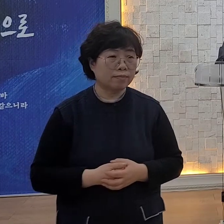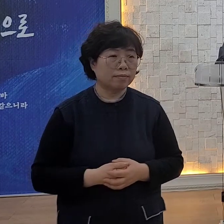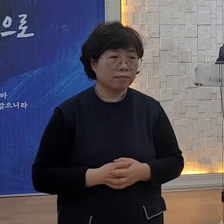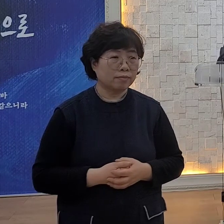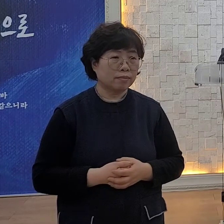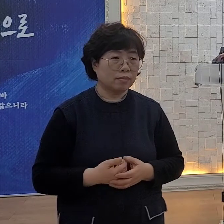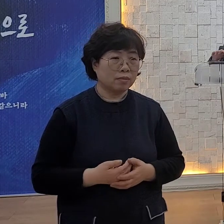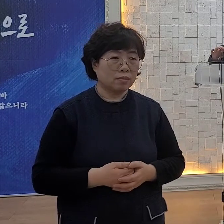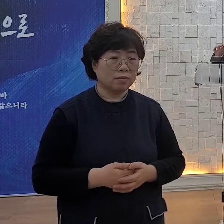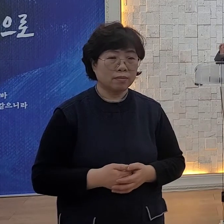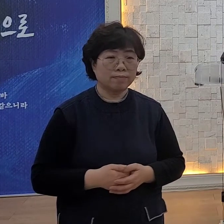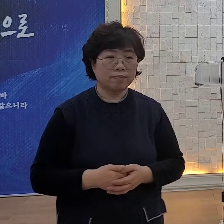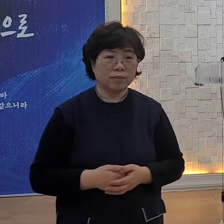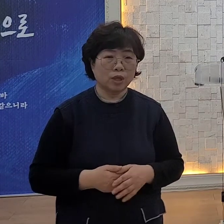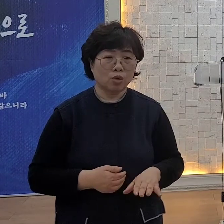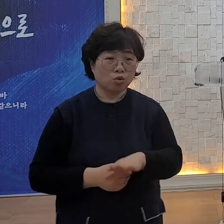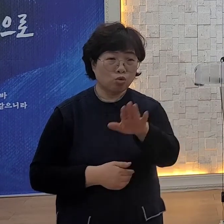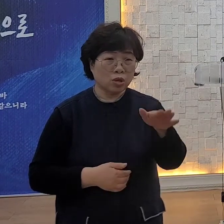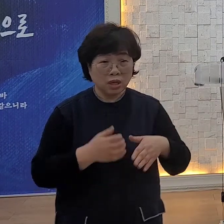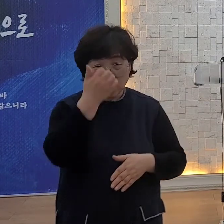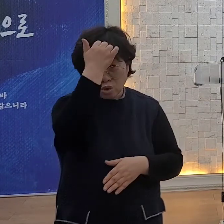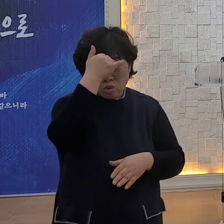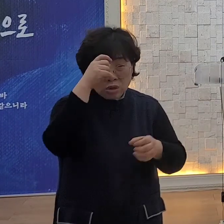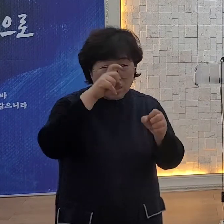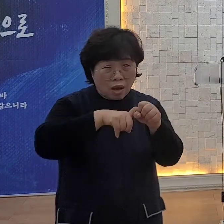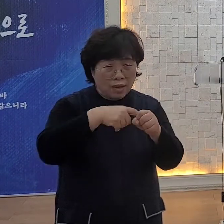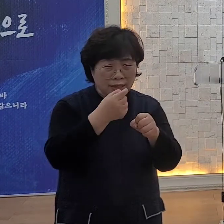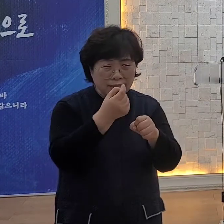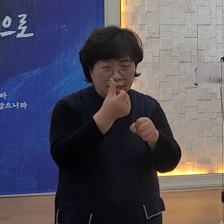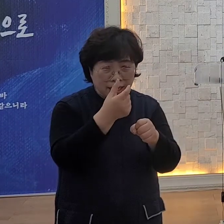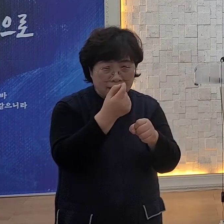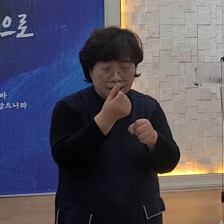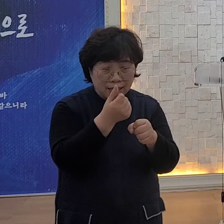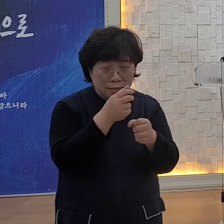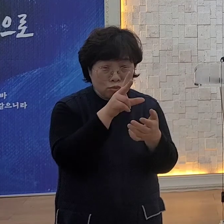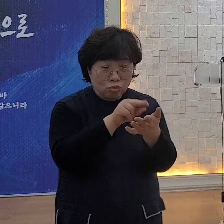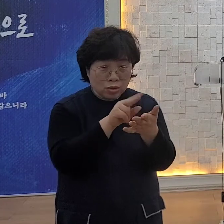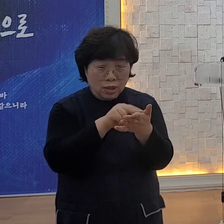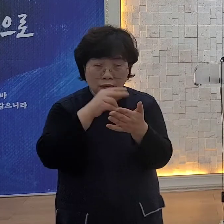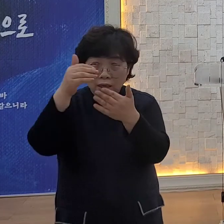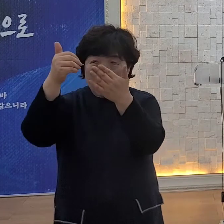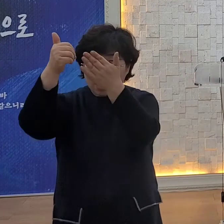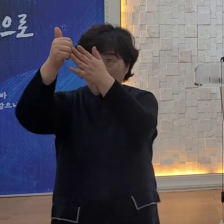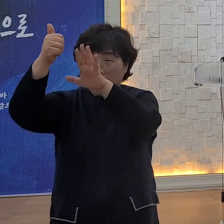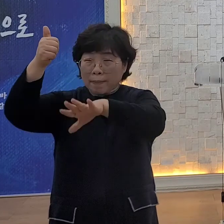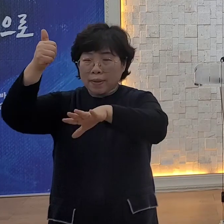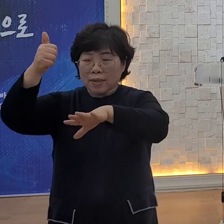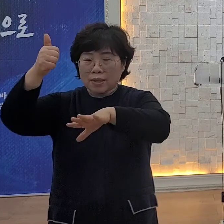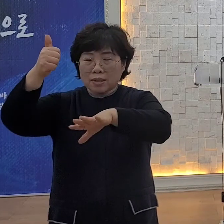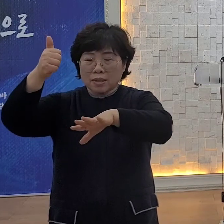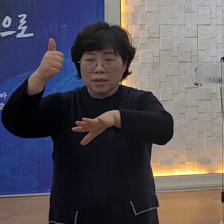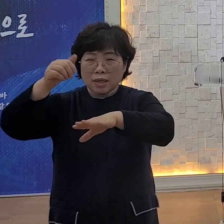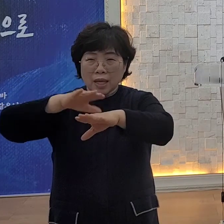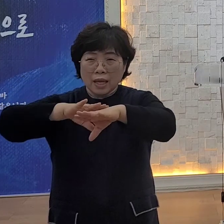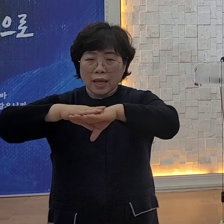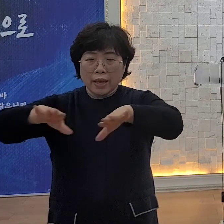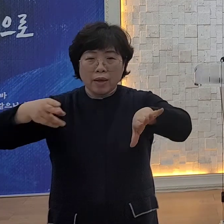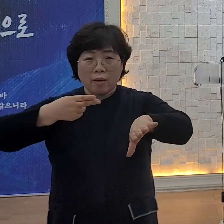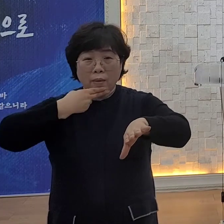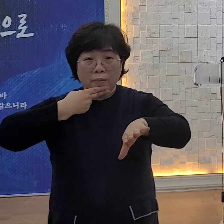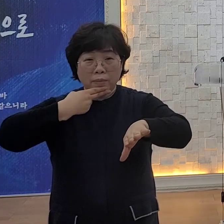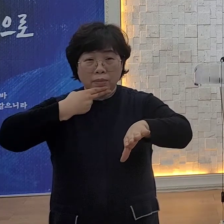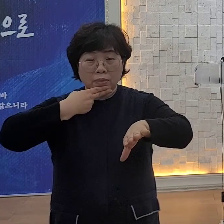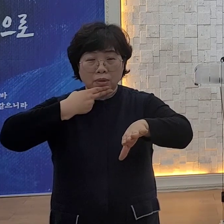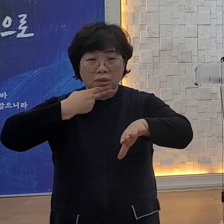거예요. 그러니까 우리가 윤리적인 작은 문제를 그래서 우리가 하나님 앞에서 이렇게 해결하고